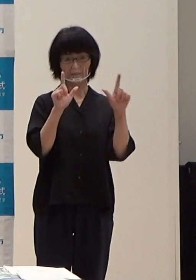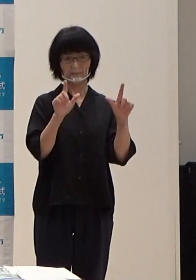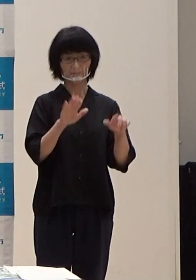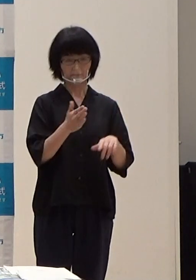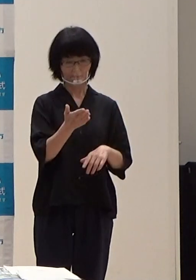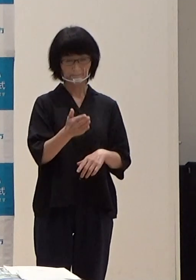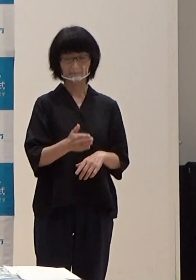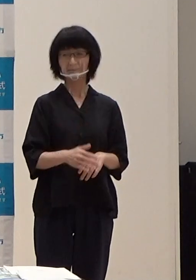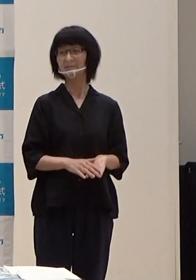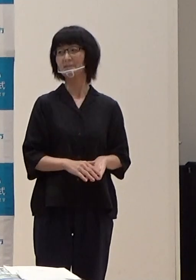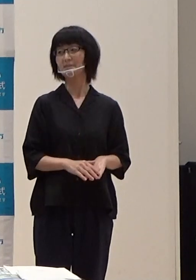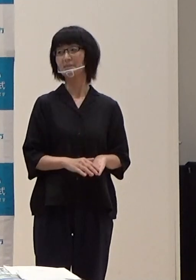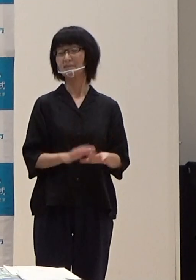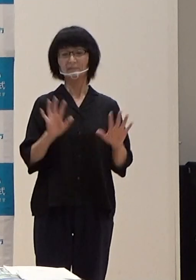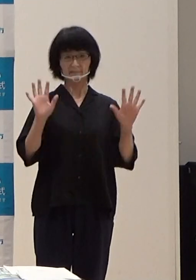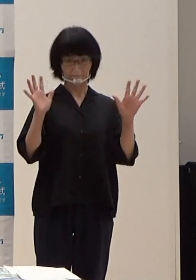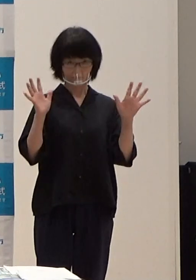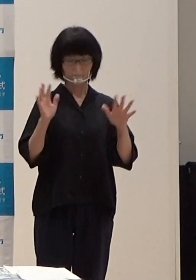いいですか。はい、